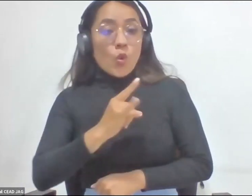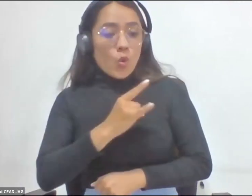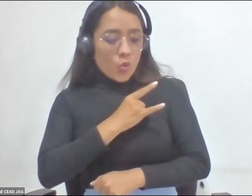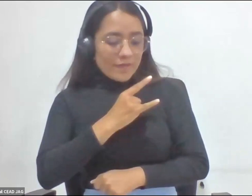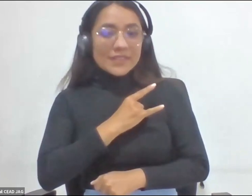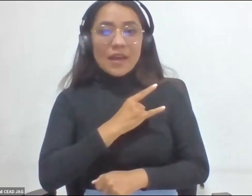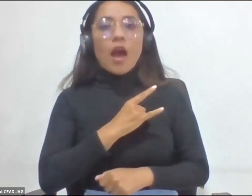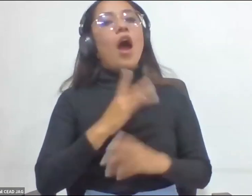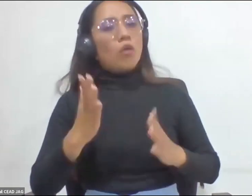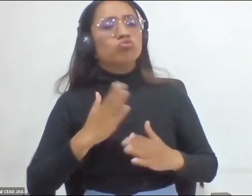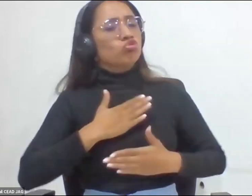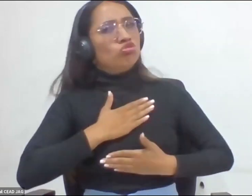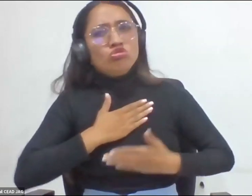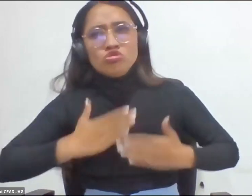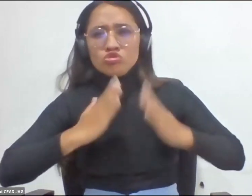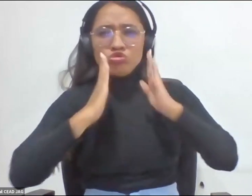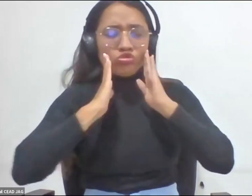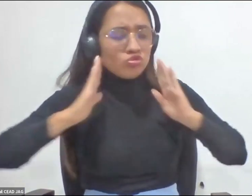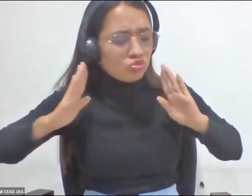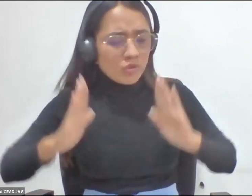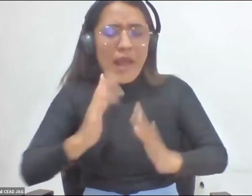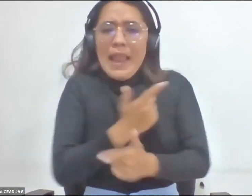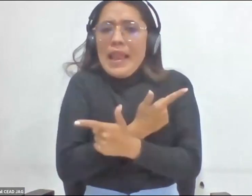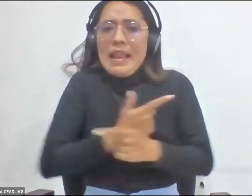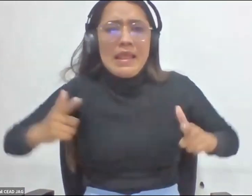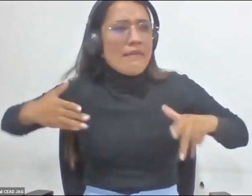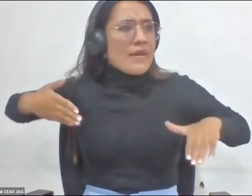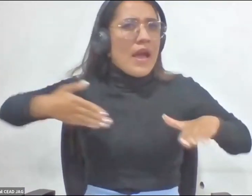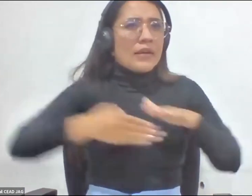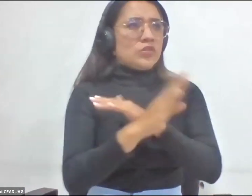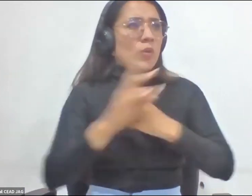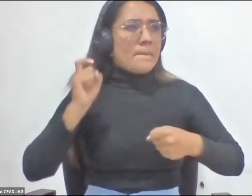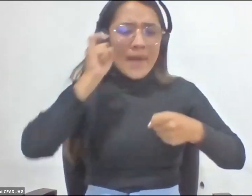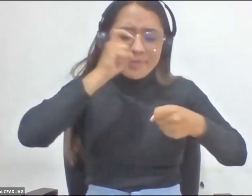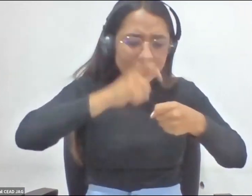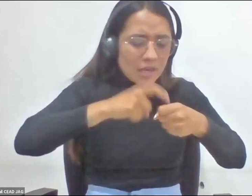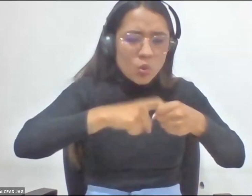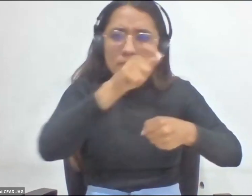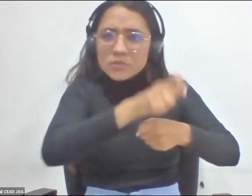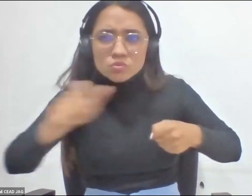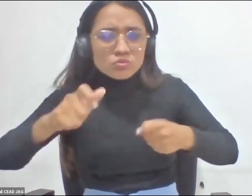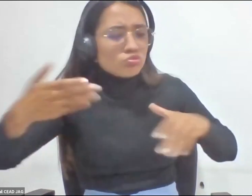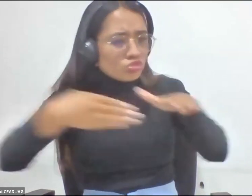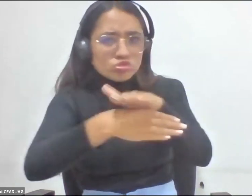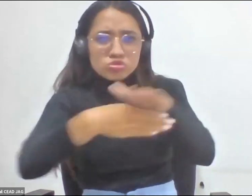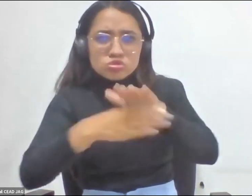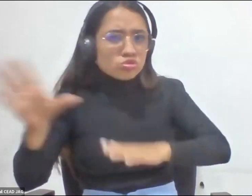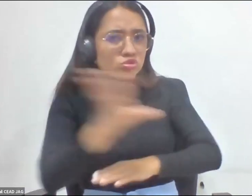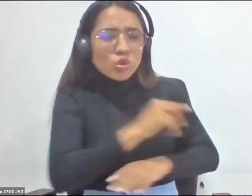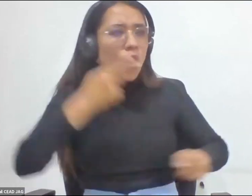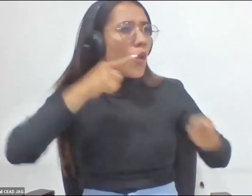permitimos el libre acceso y matrícula de nuestros aspirantes a nuestros programas de educación superior